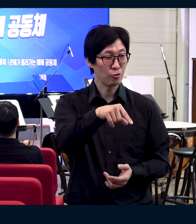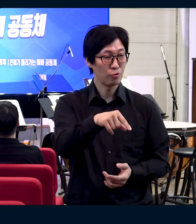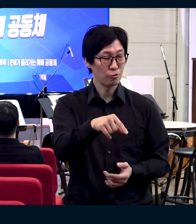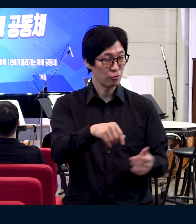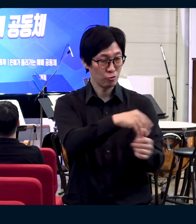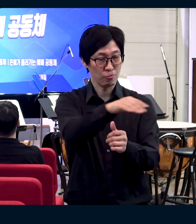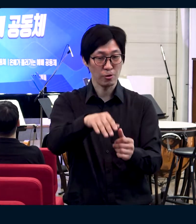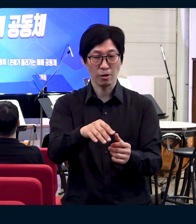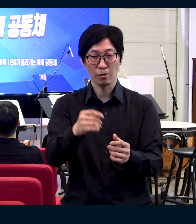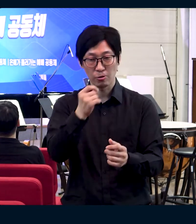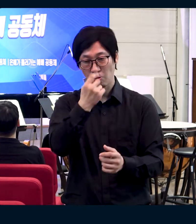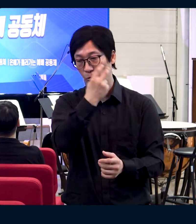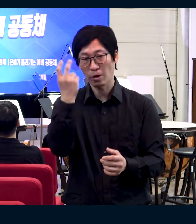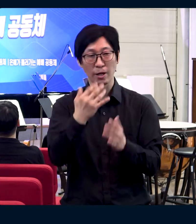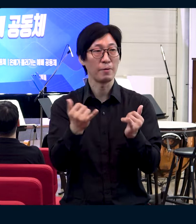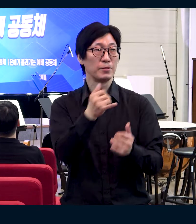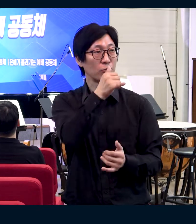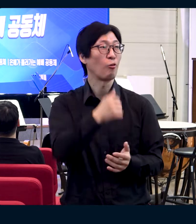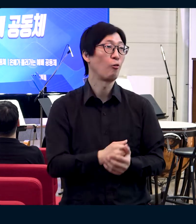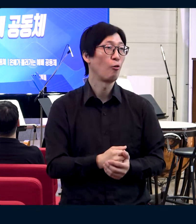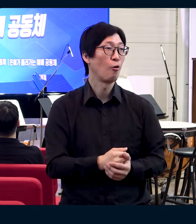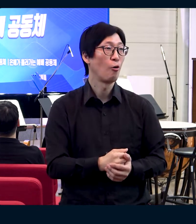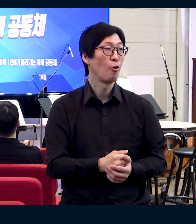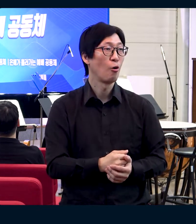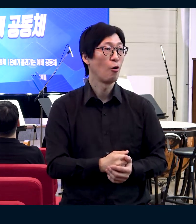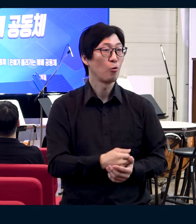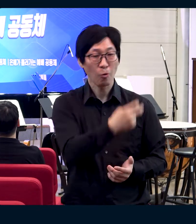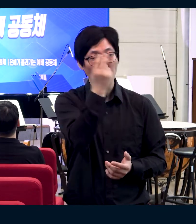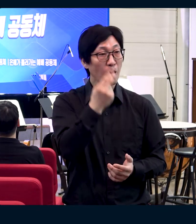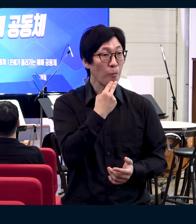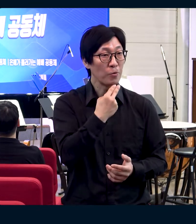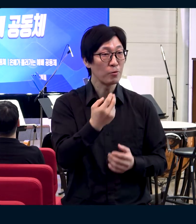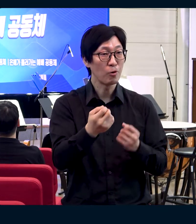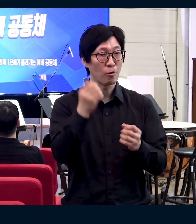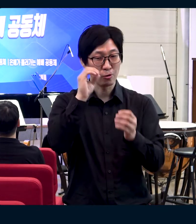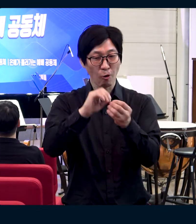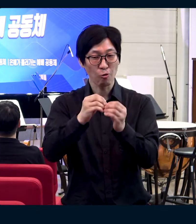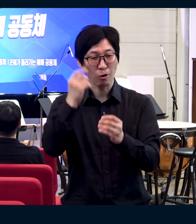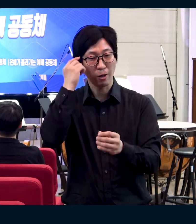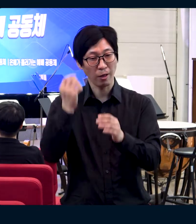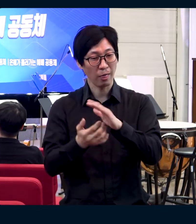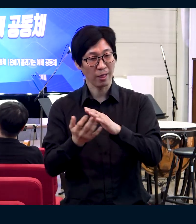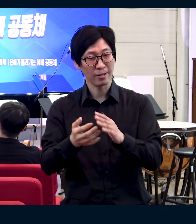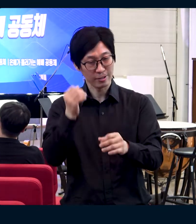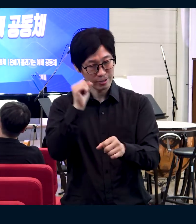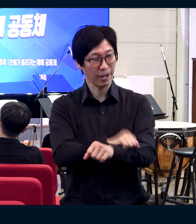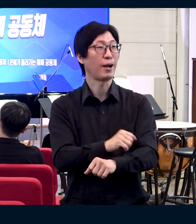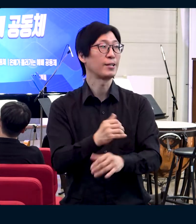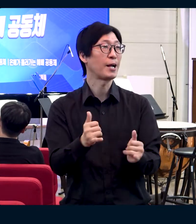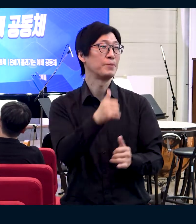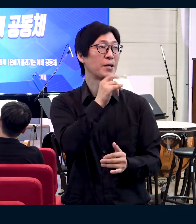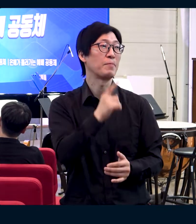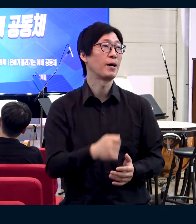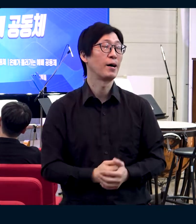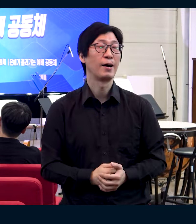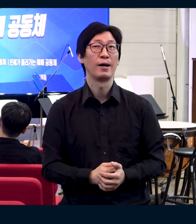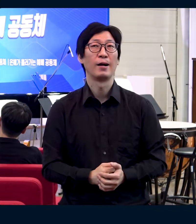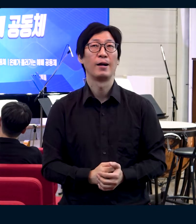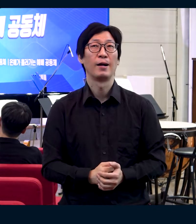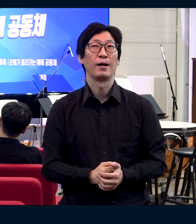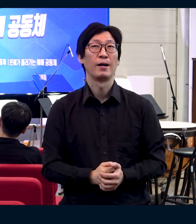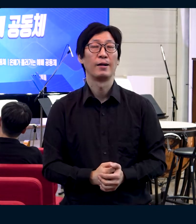많거든요. 그러니까 머리는 안 좋은데, 그런데 잔머리는 발달을 했어요. 그래가지고